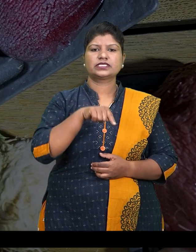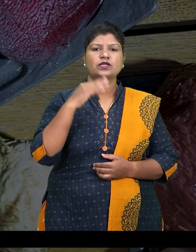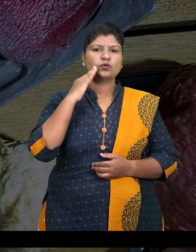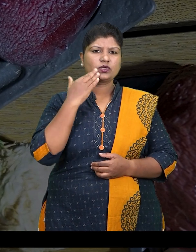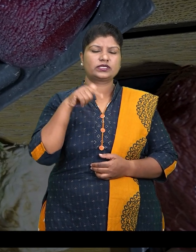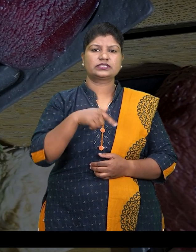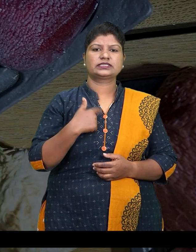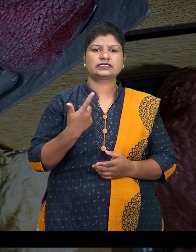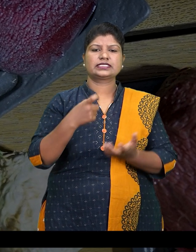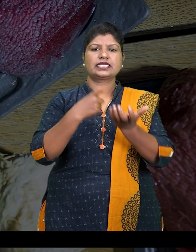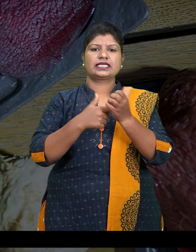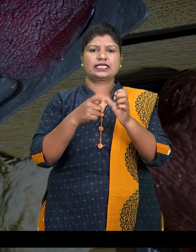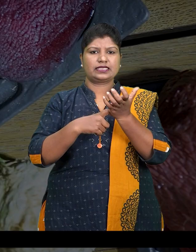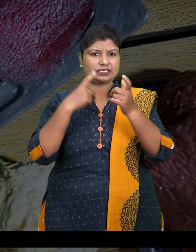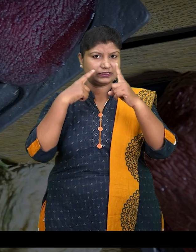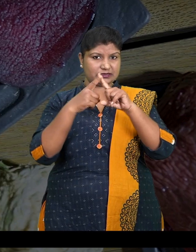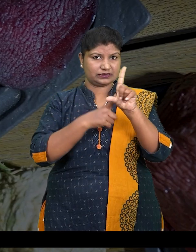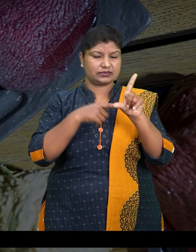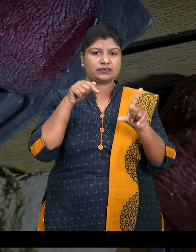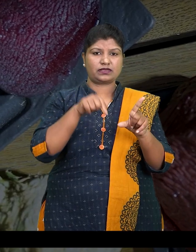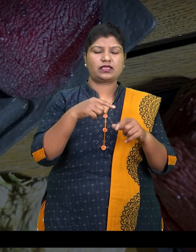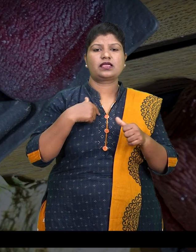अफ्रीका की संस्कृतियों में दुर्लभ थे।